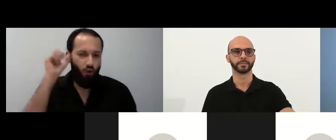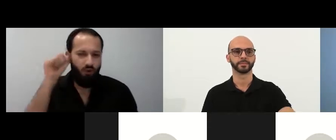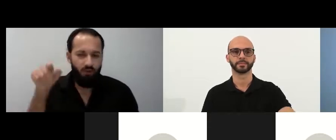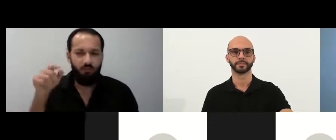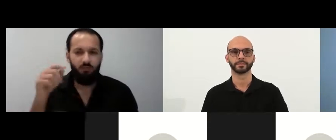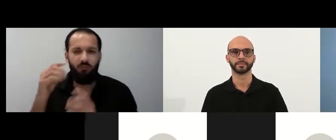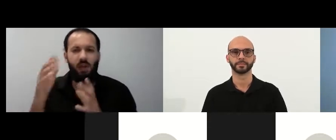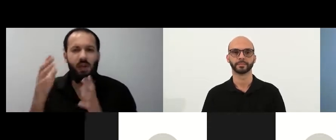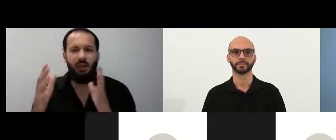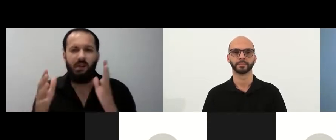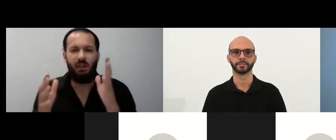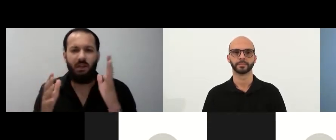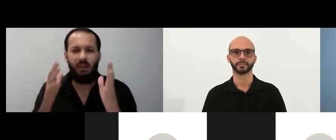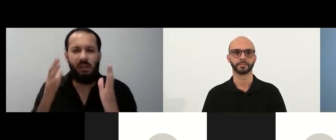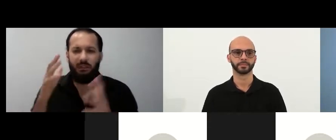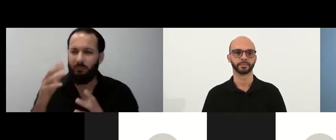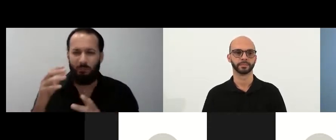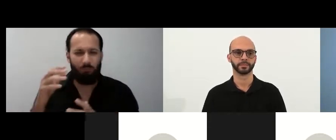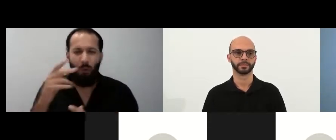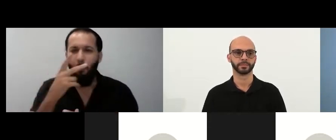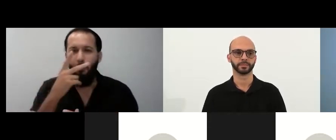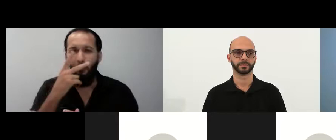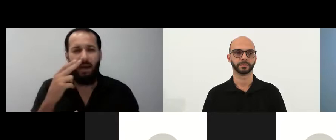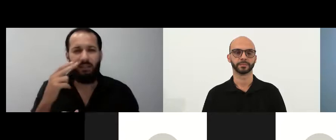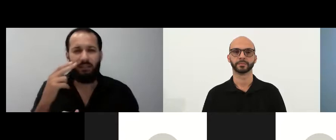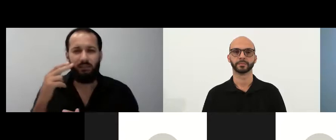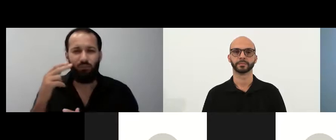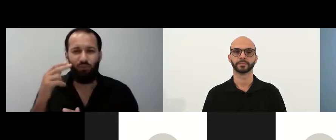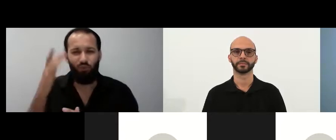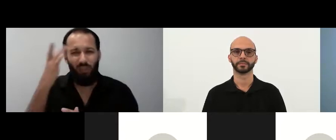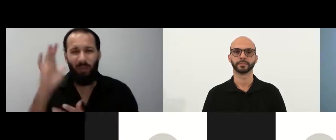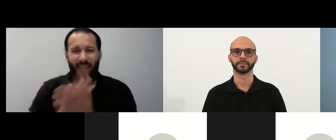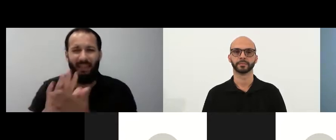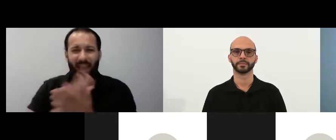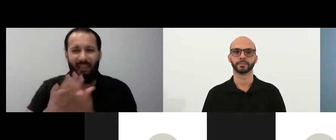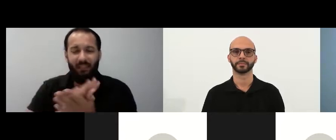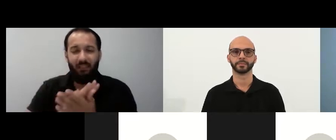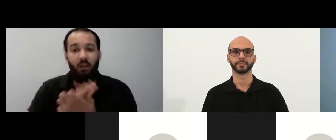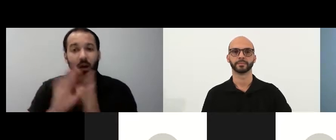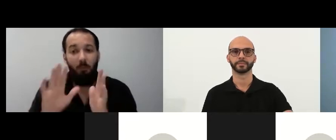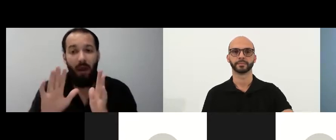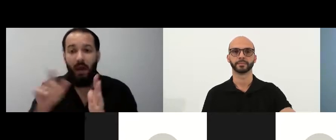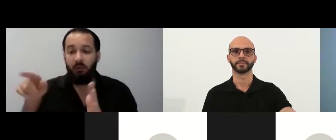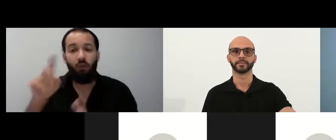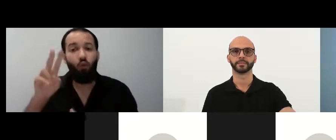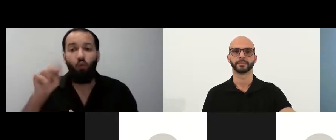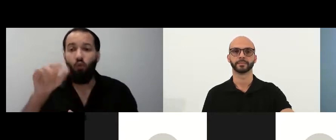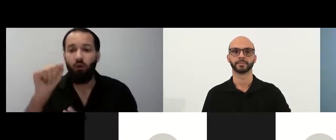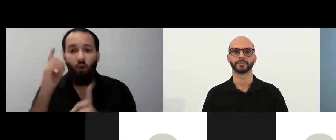Eu estava aqui lembrando, né, com relação aos ouvintes, no começo não tem, parece, não tem uma sinalização